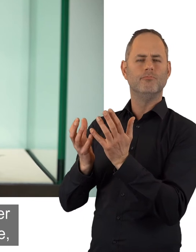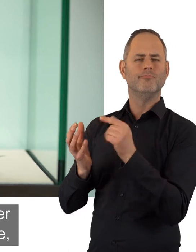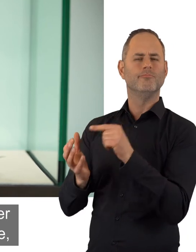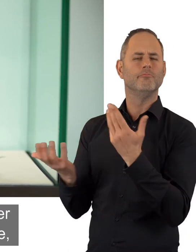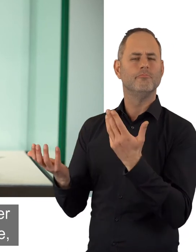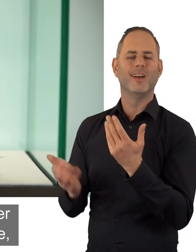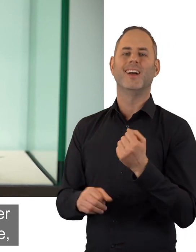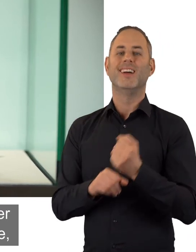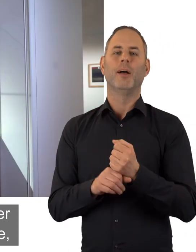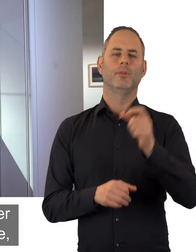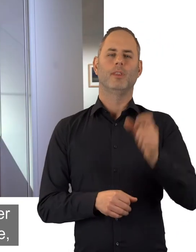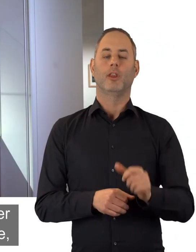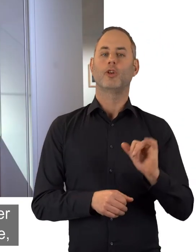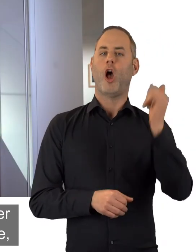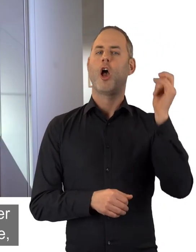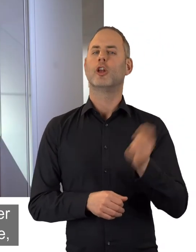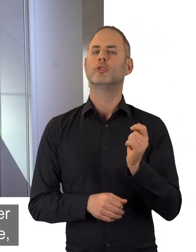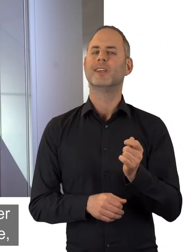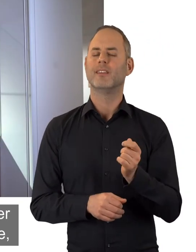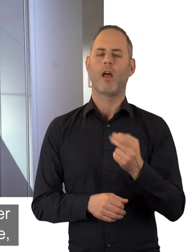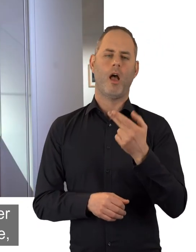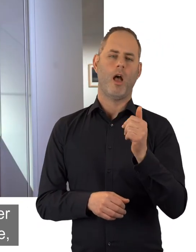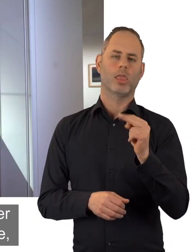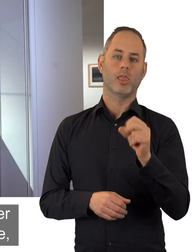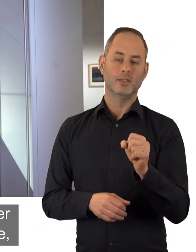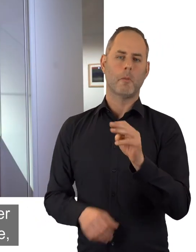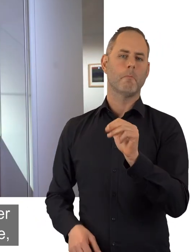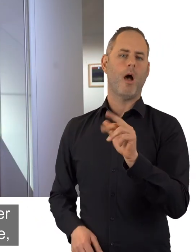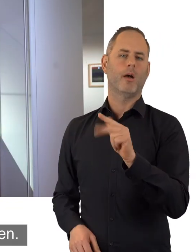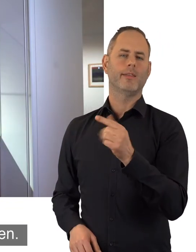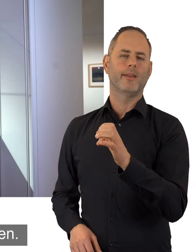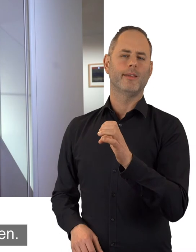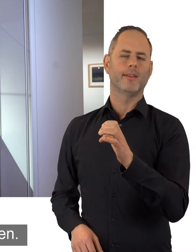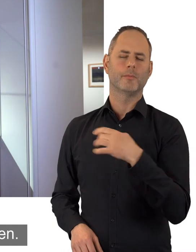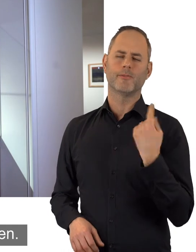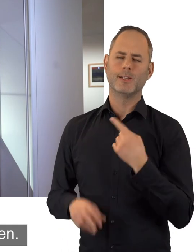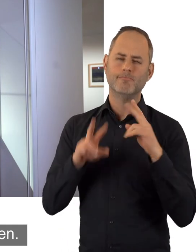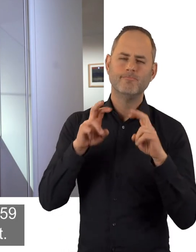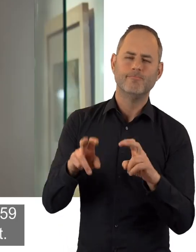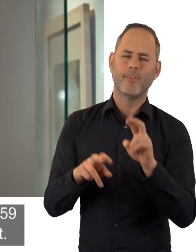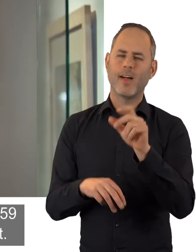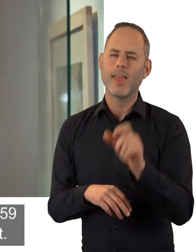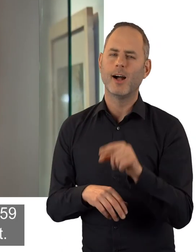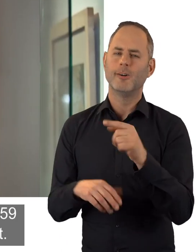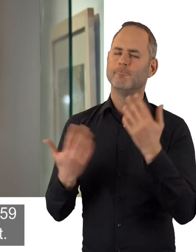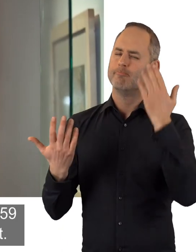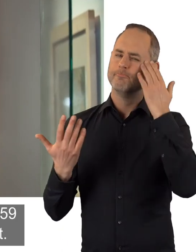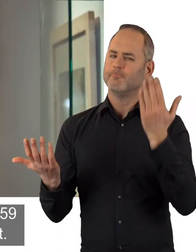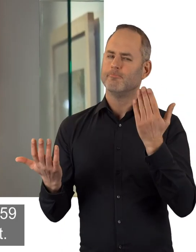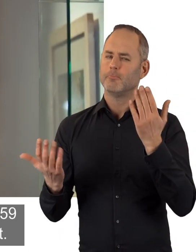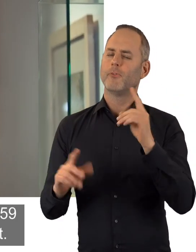des Kemptner Goldschmieds Hans Marte, von dem wir nicht viel wissen. Wir wissen nur, dass er